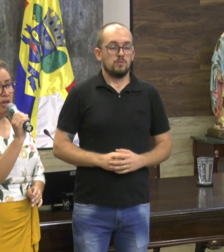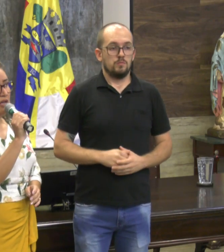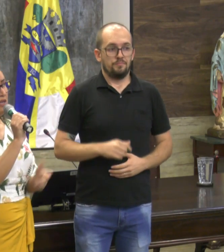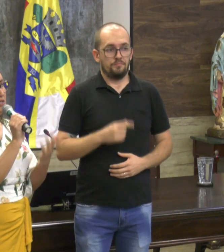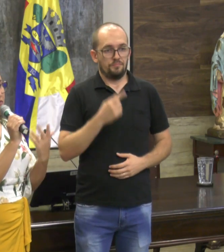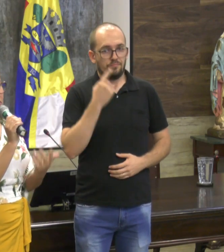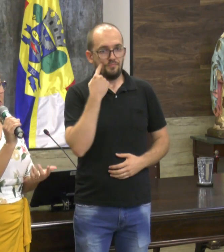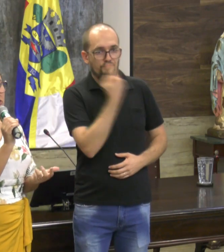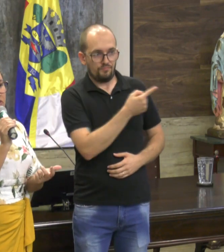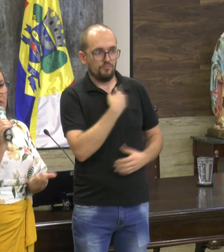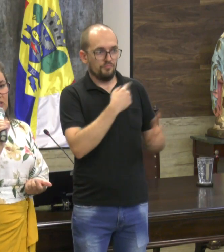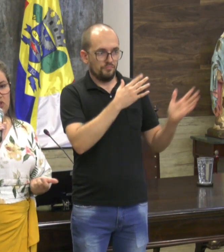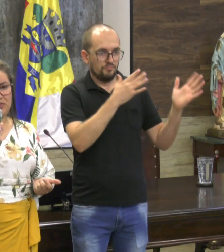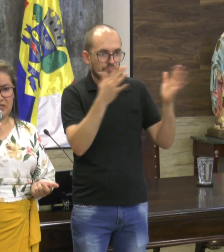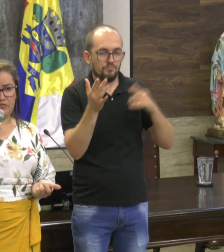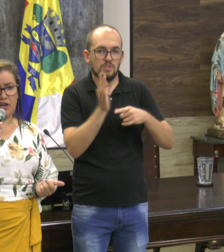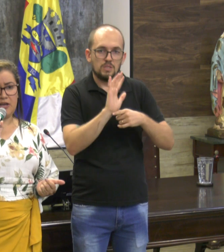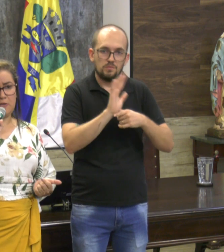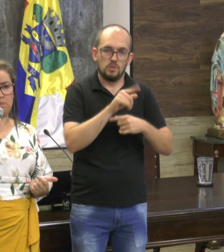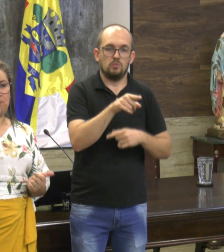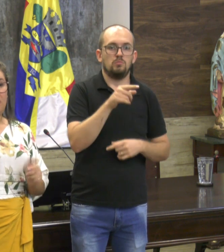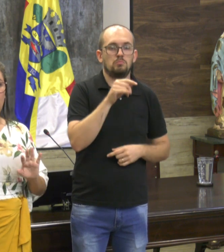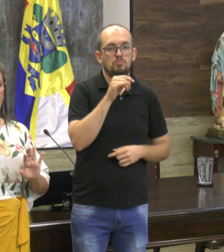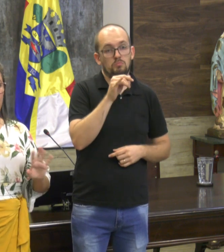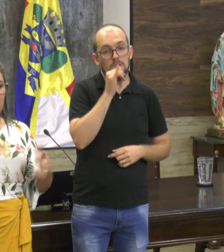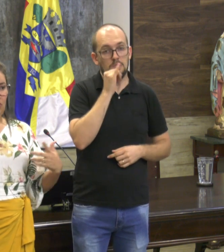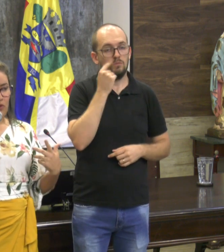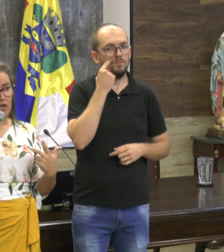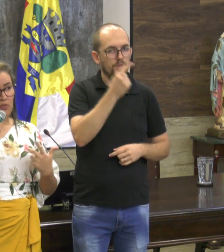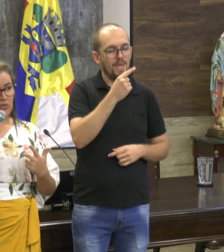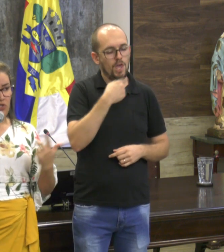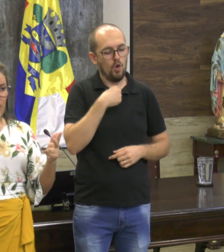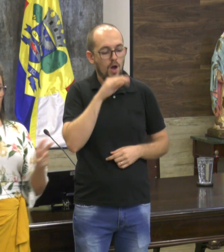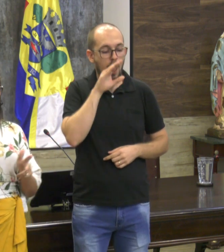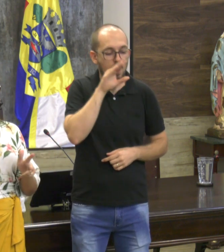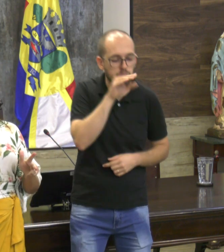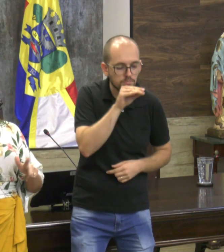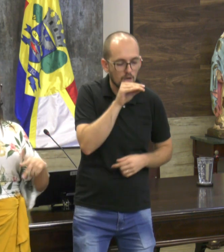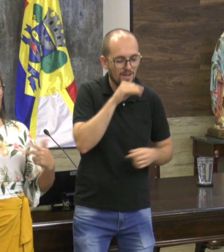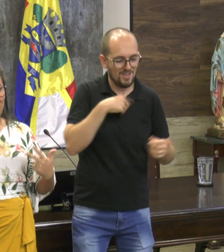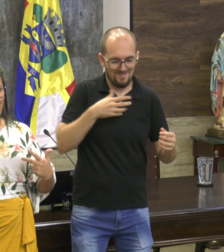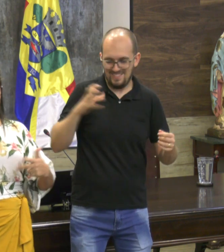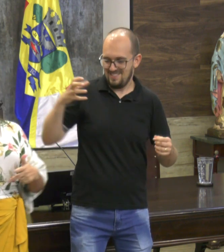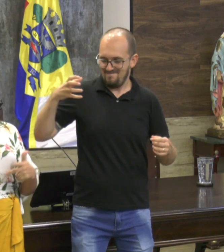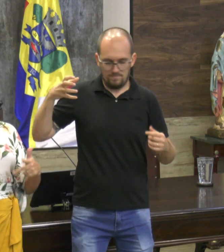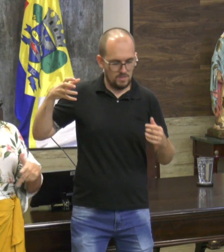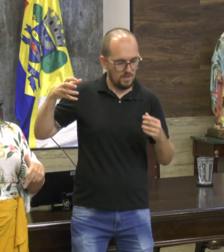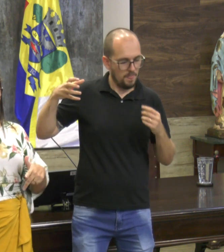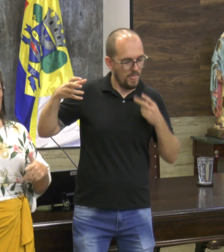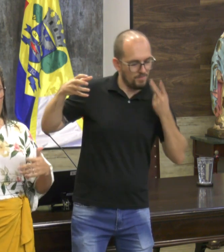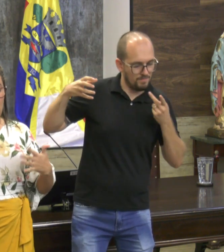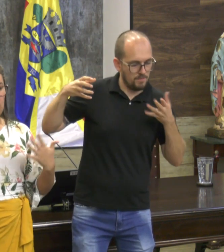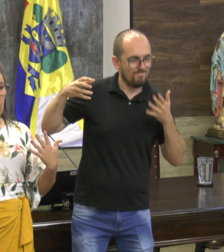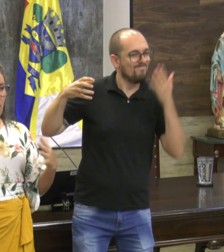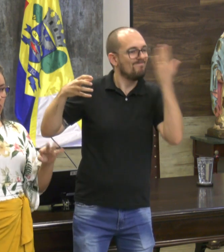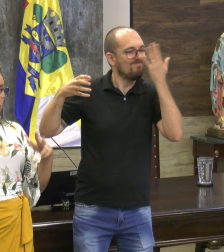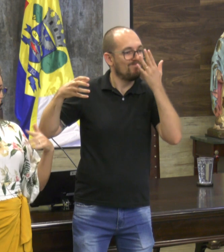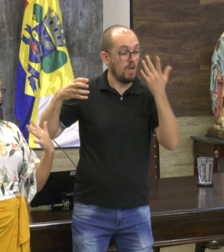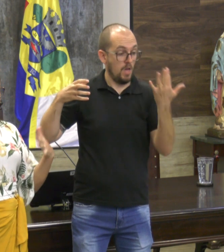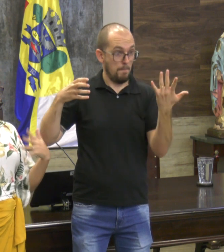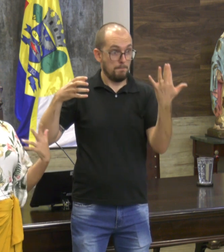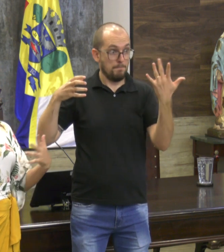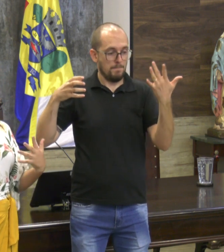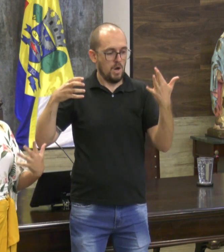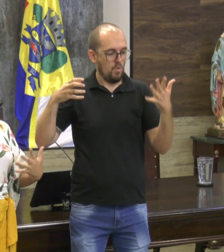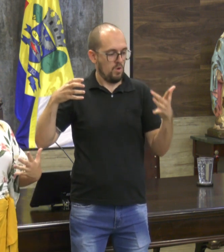Então, nesse vídeo, se vocês observarem, eu estou falando com ele ao mesmo tempo eu estou filmando, por isso que não dá para ver. Eu estou com a mão